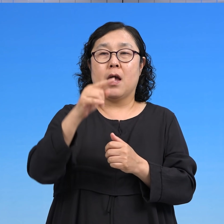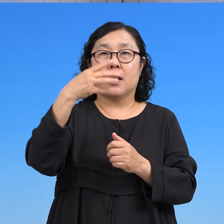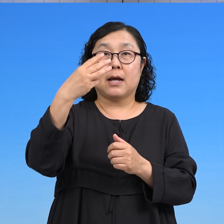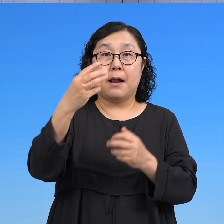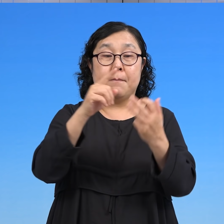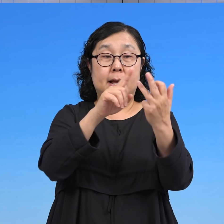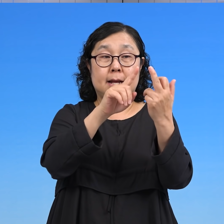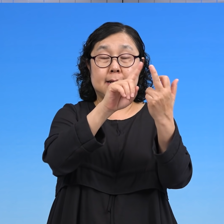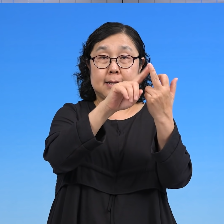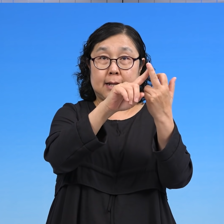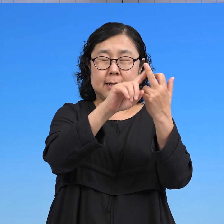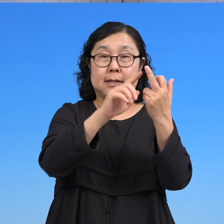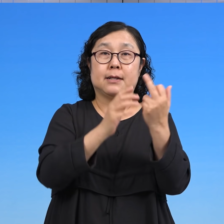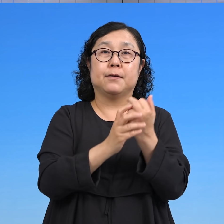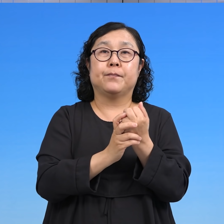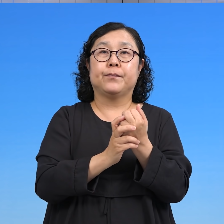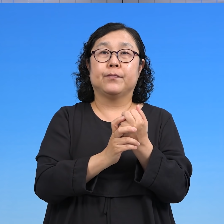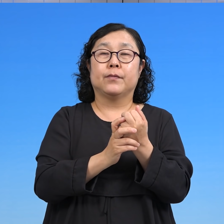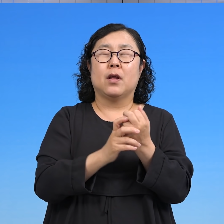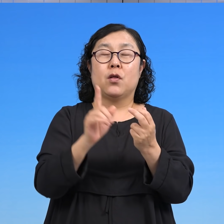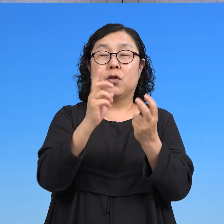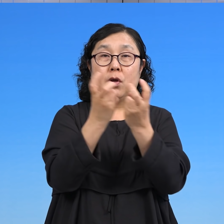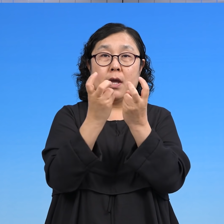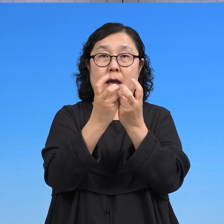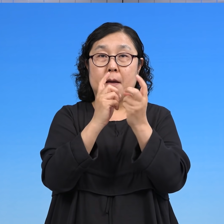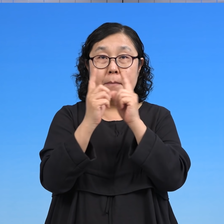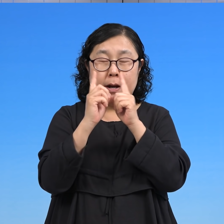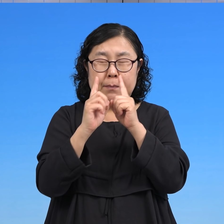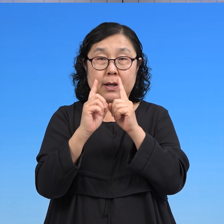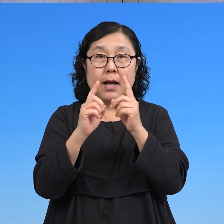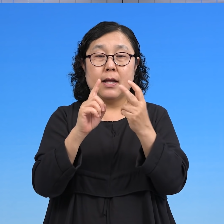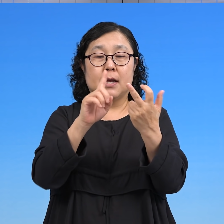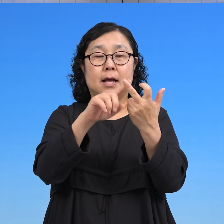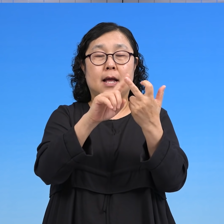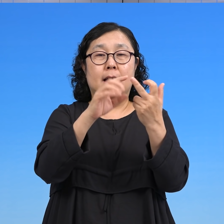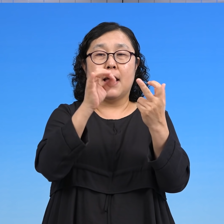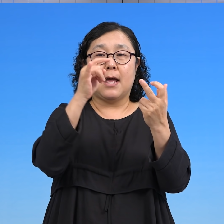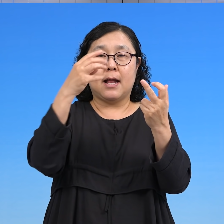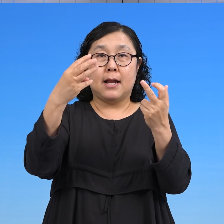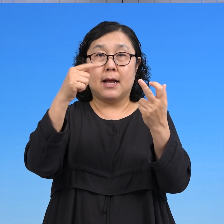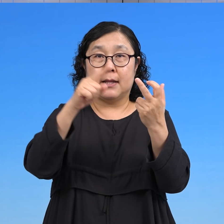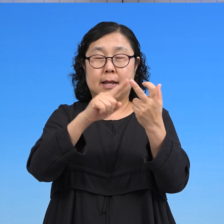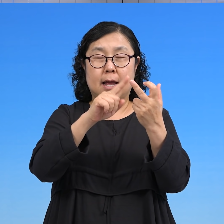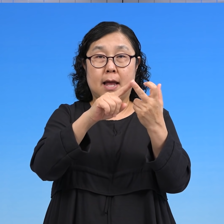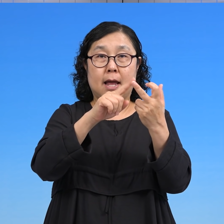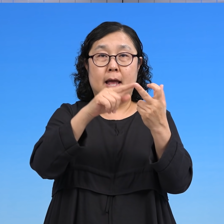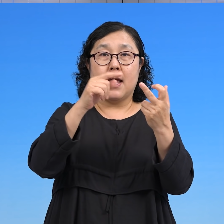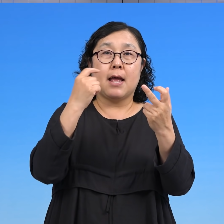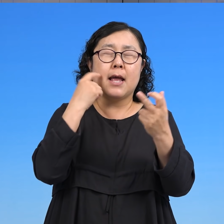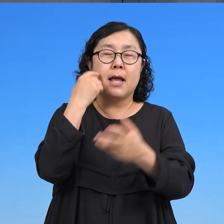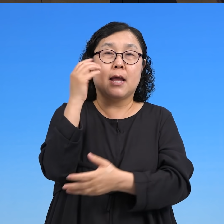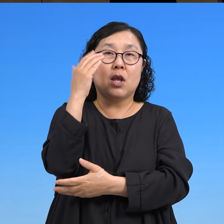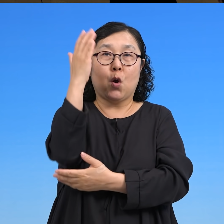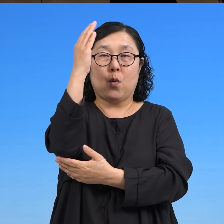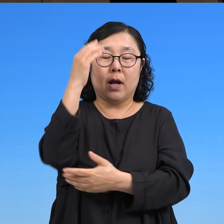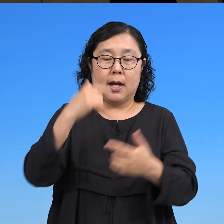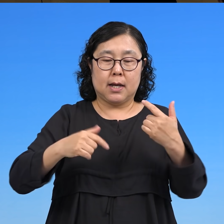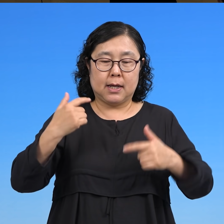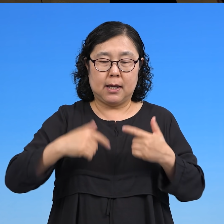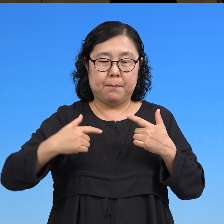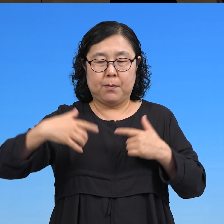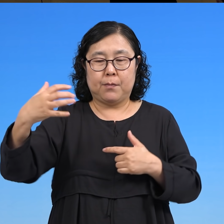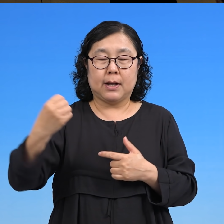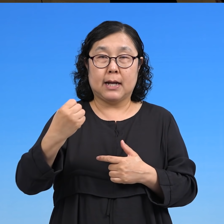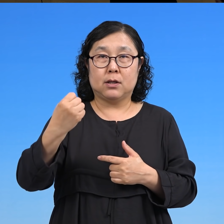어떻게 규정할 수 있느냐? 엘리야와 관련해서 이렇게 규정할 수 있습니다. 엘리야에게 있어서 갈멜산은 영광과